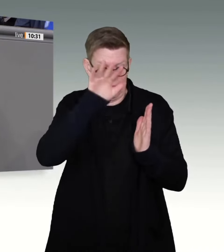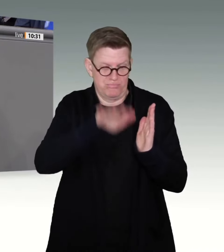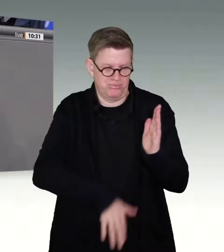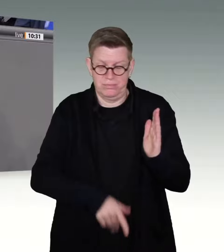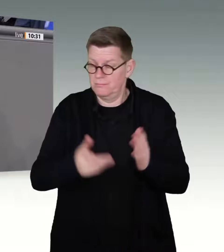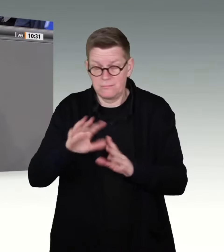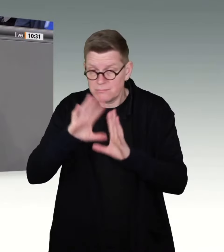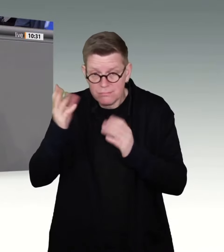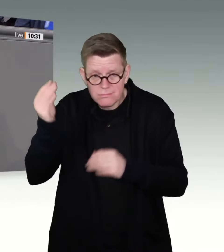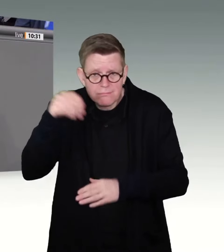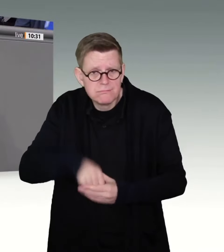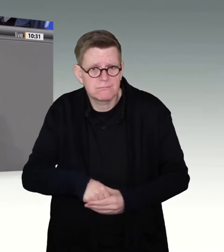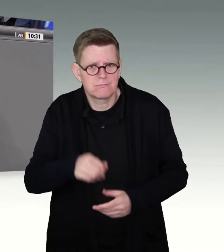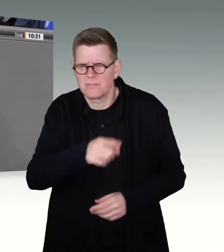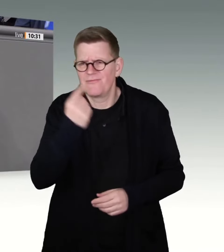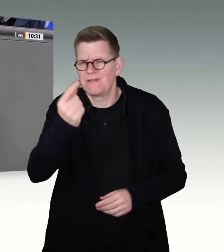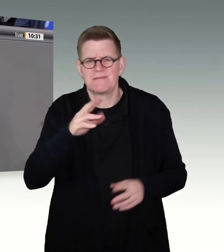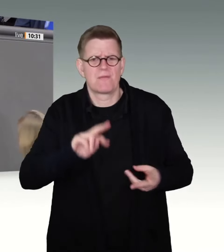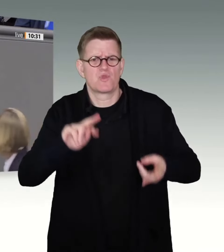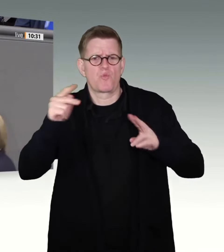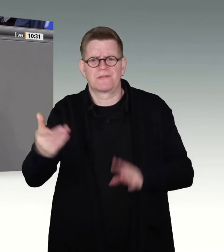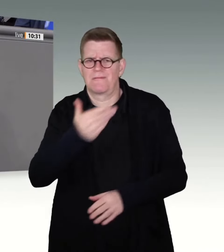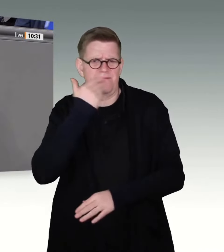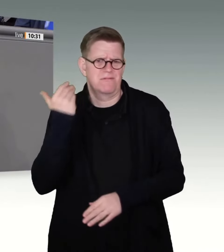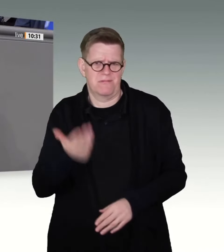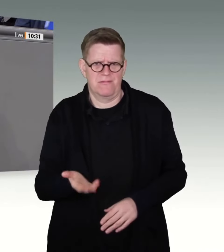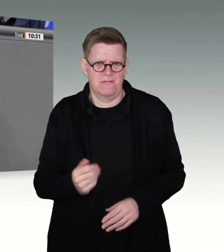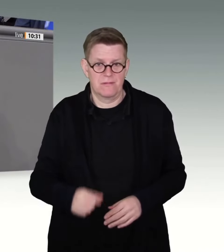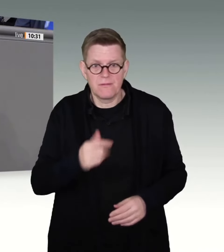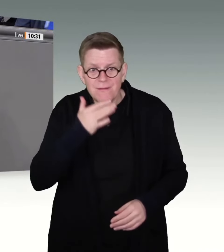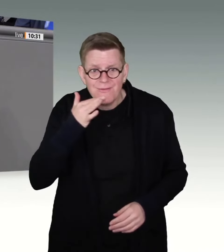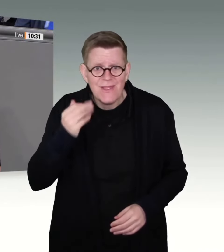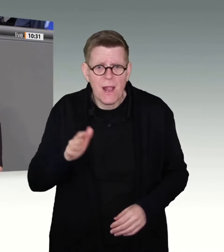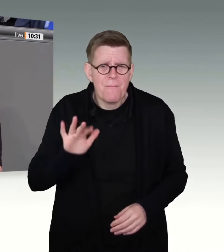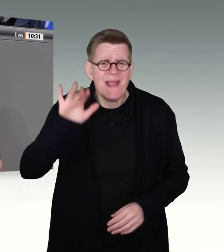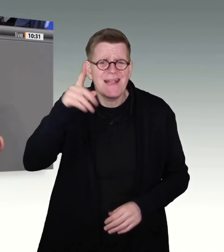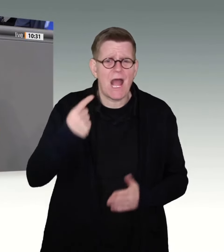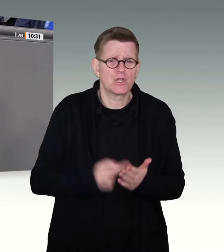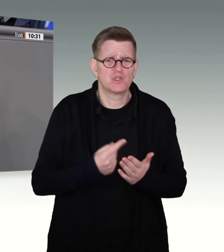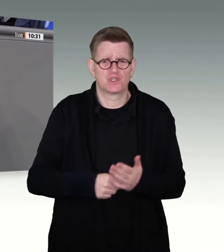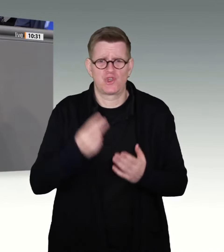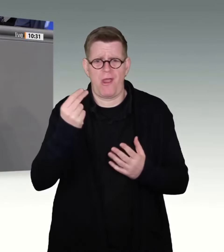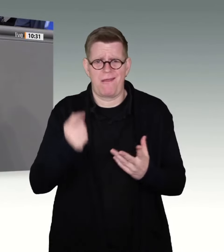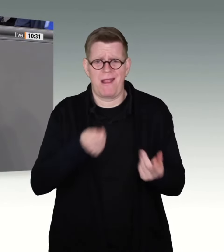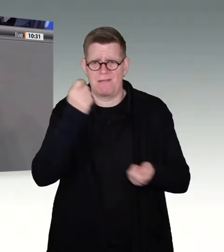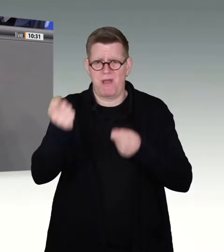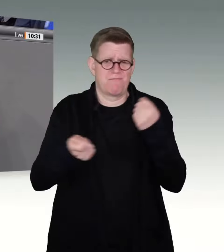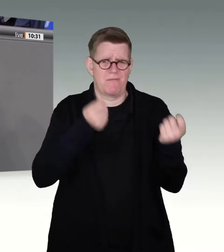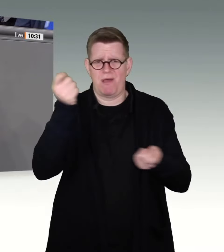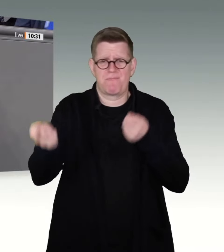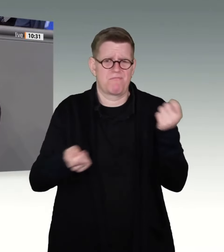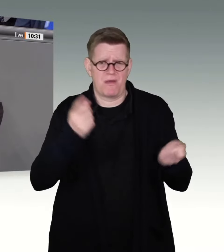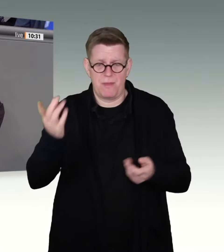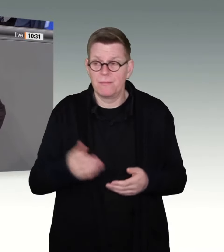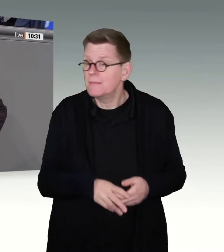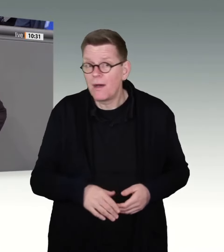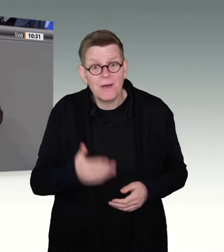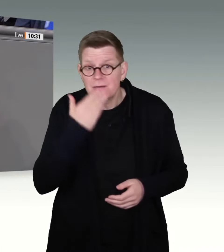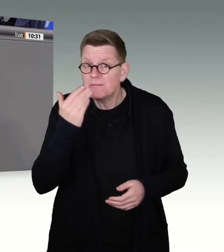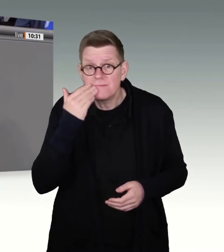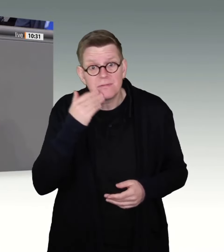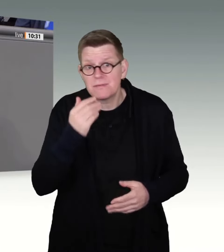drinsteht, was Sie lange nicht umgesetzt haben, einfach mit Milliarden an Steuergeldern zugeschmiert haben, was eben nicht für bezahlbaren